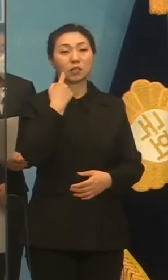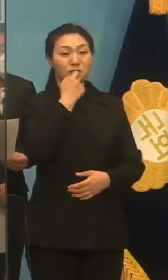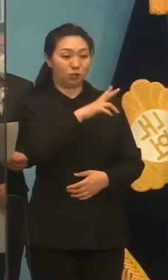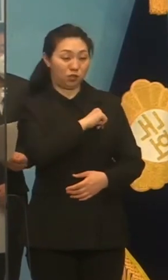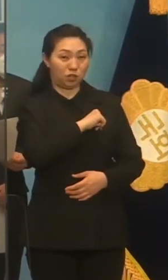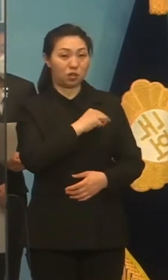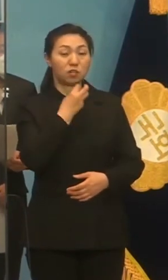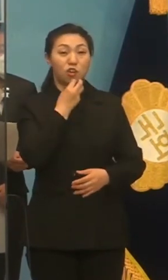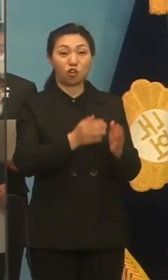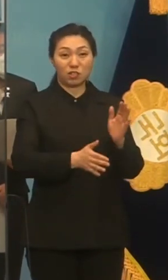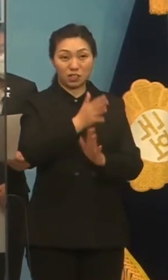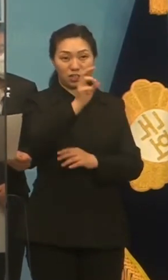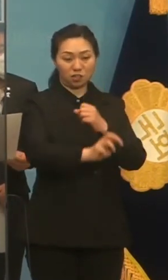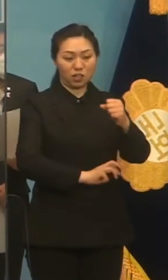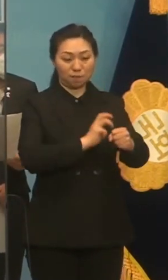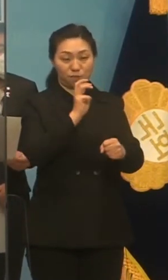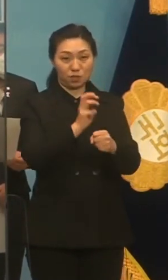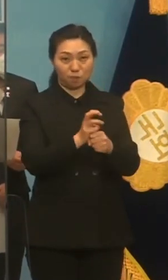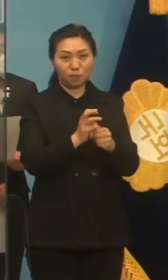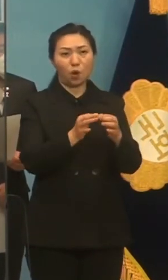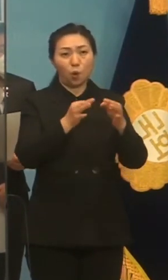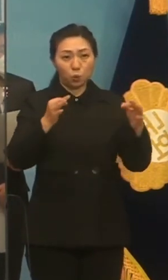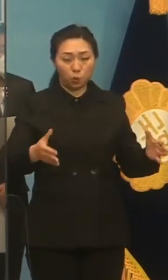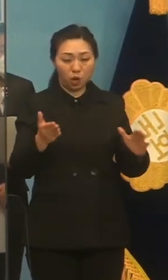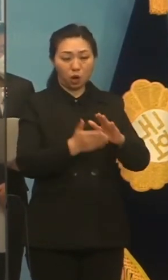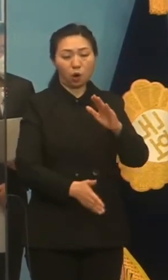30 년 분 입장을 했고